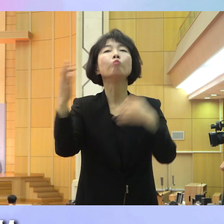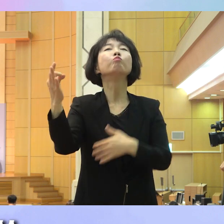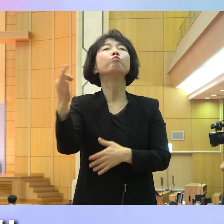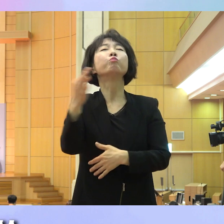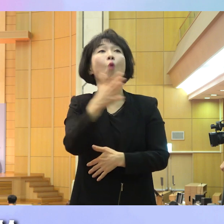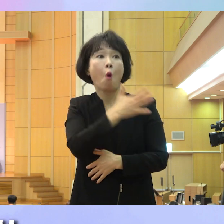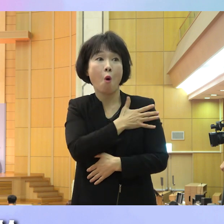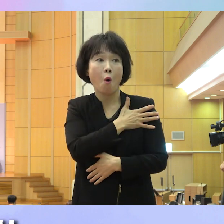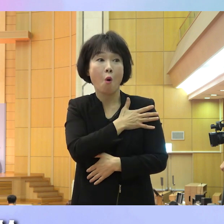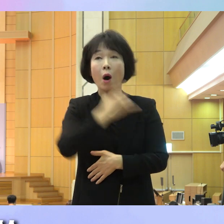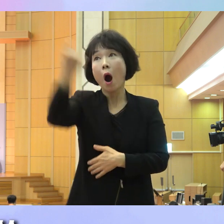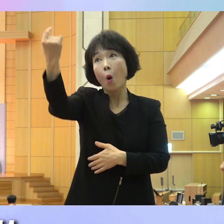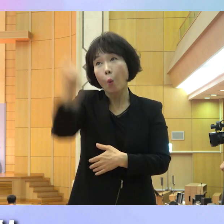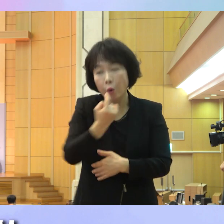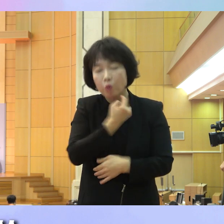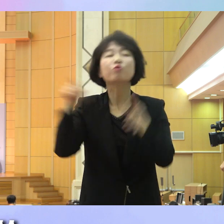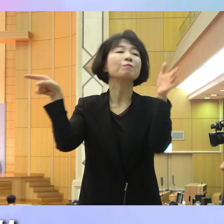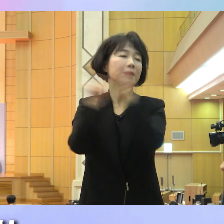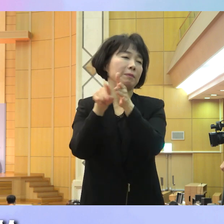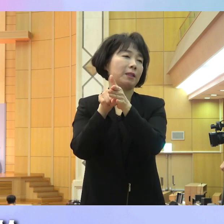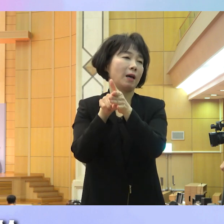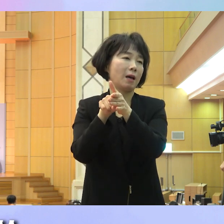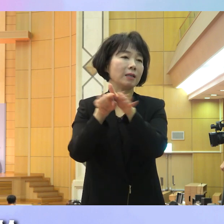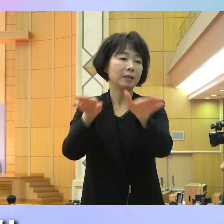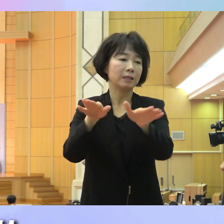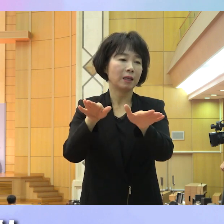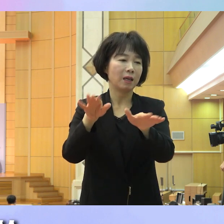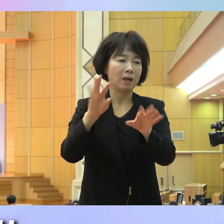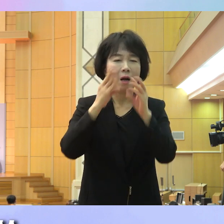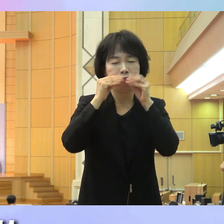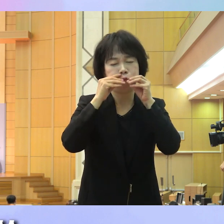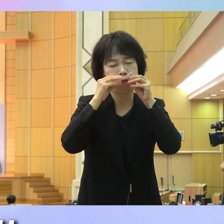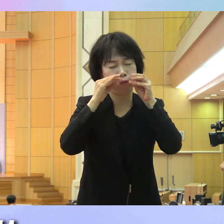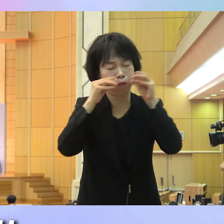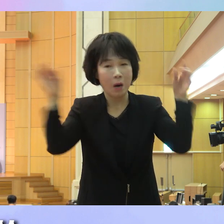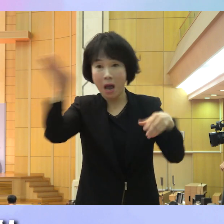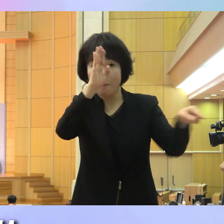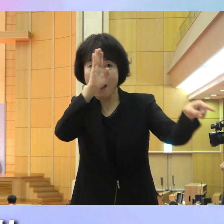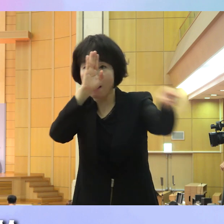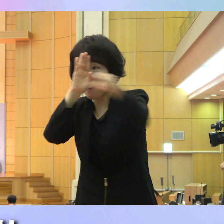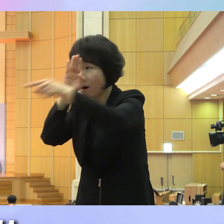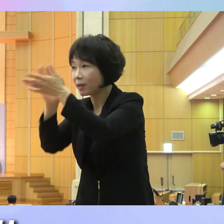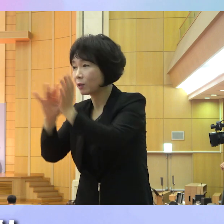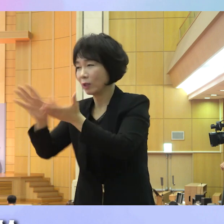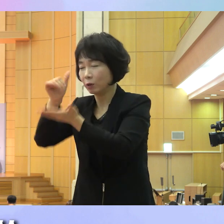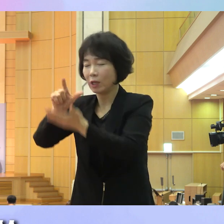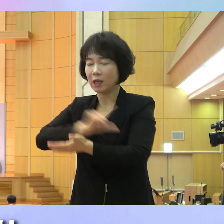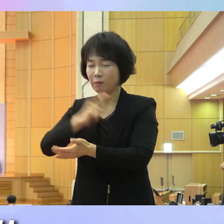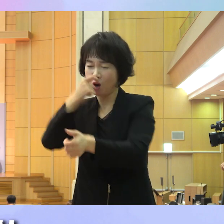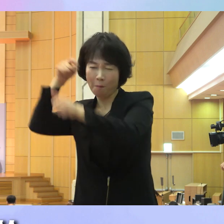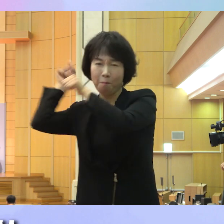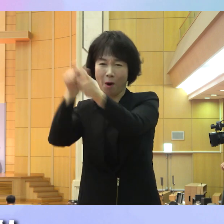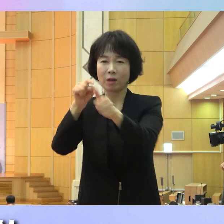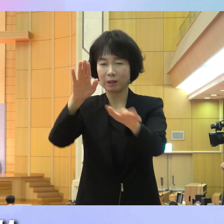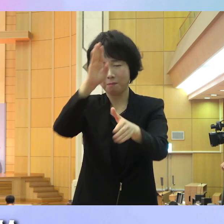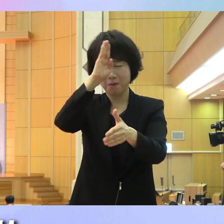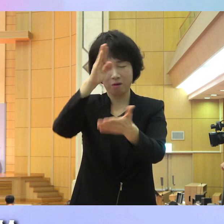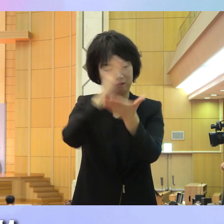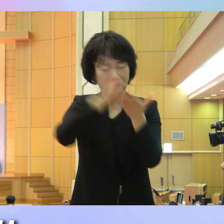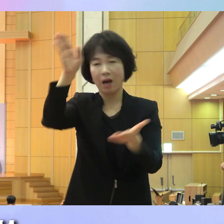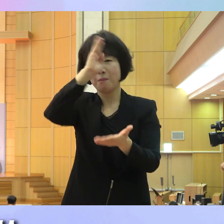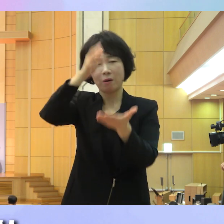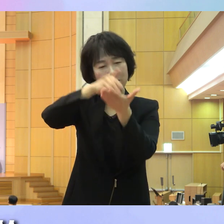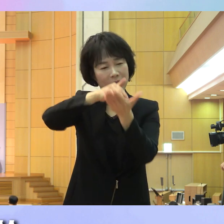부요가 우리에게 임할 줄 믿습니다. 우리에게 붙어있는 모든 질병들아 나사렛 예수 이름으로 명령하노니